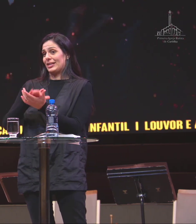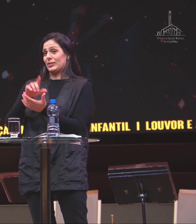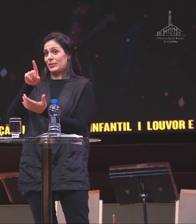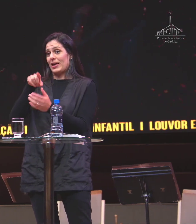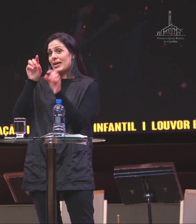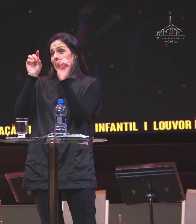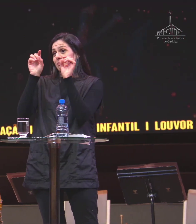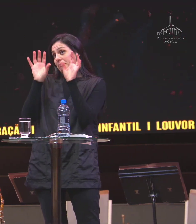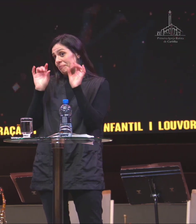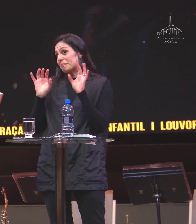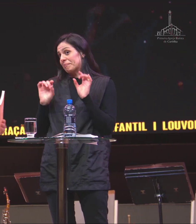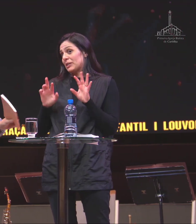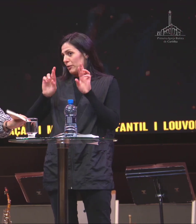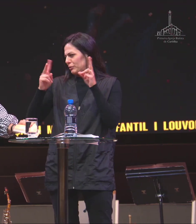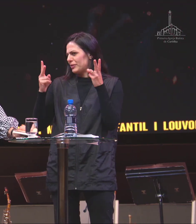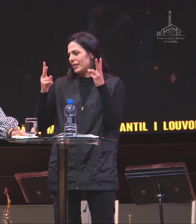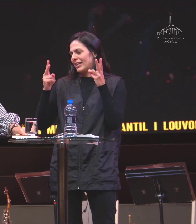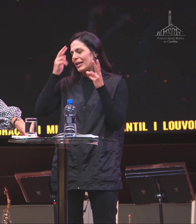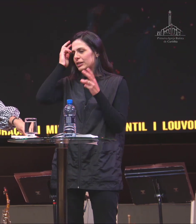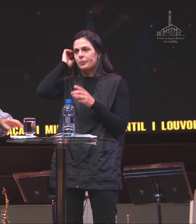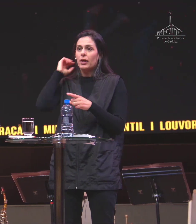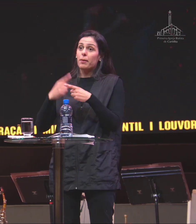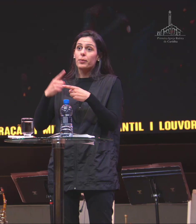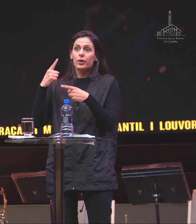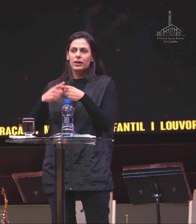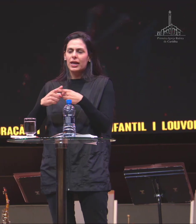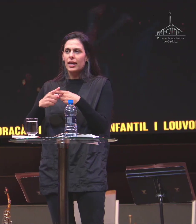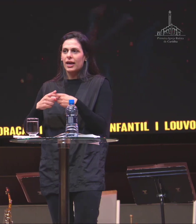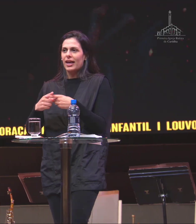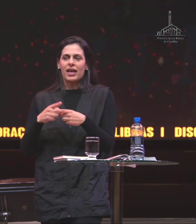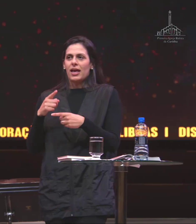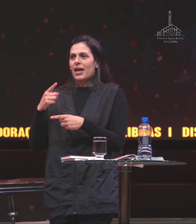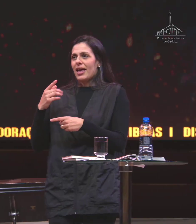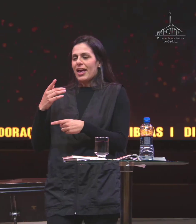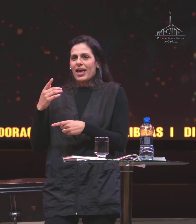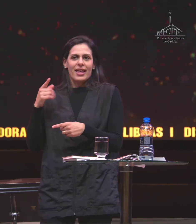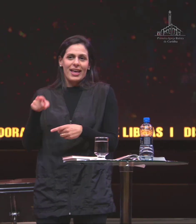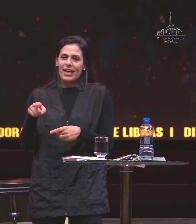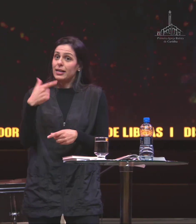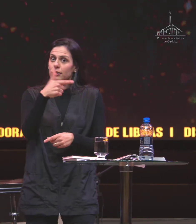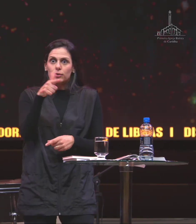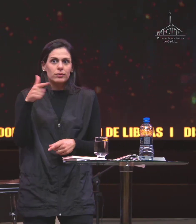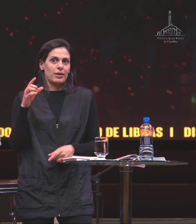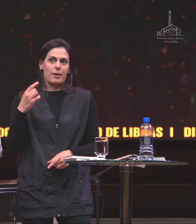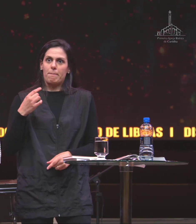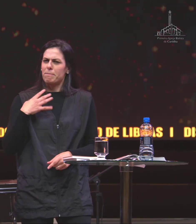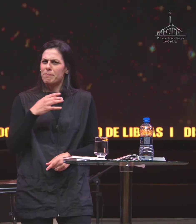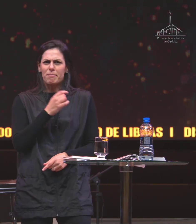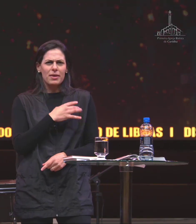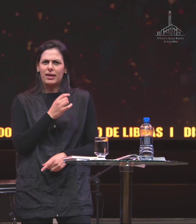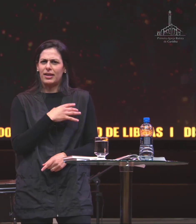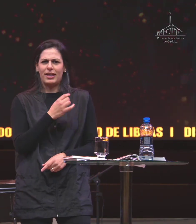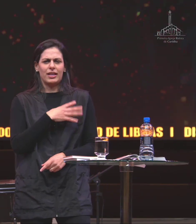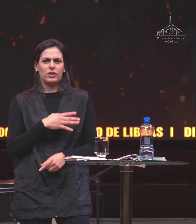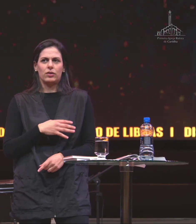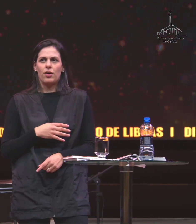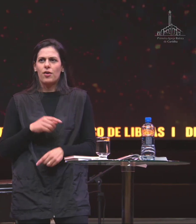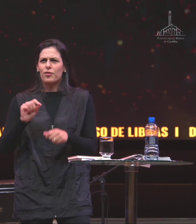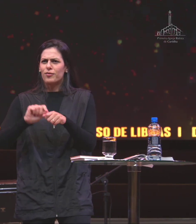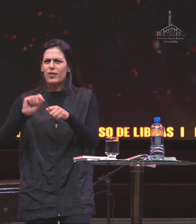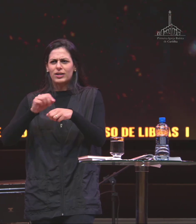Mas, assim... No livro, eu conto, é um testemunho, tá, gente? E eu tento escrever de uma forma leve e engraçada e